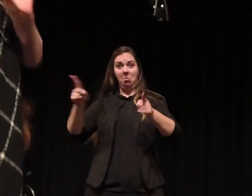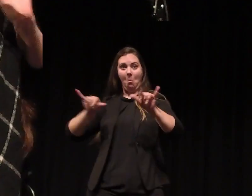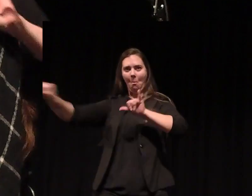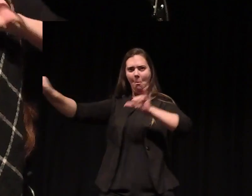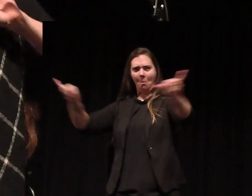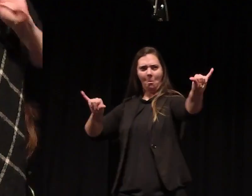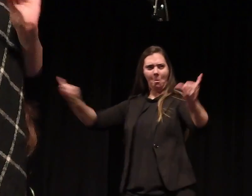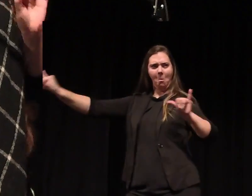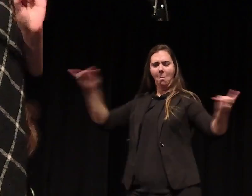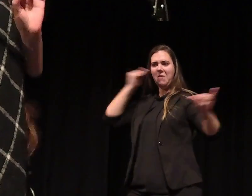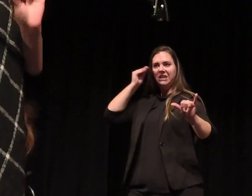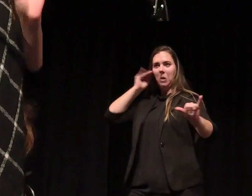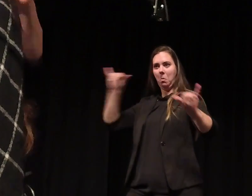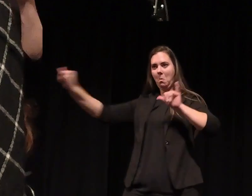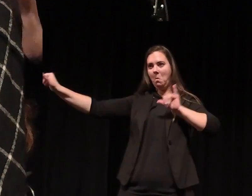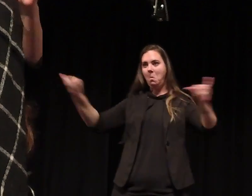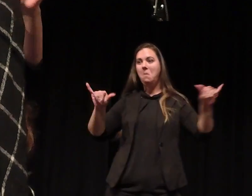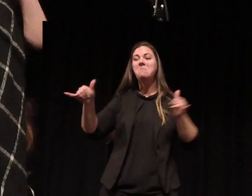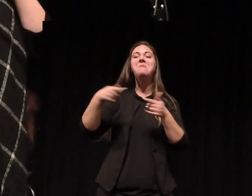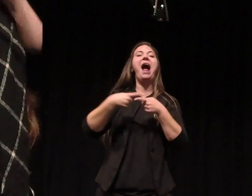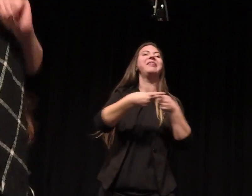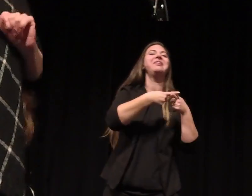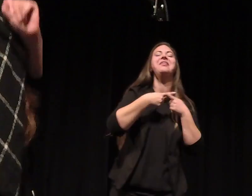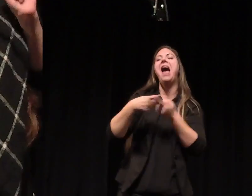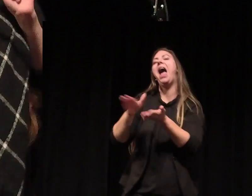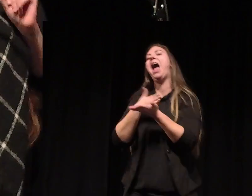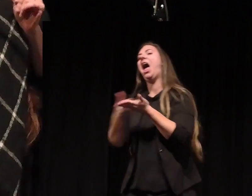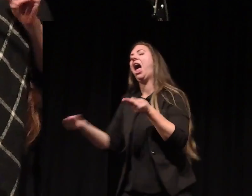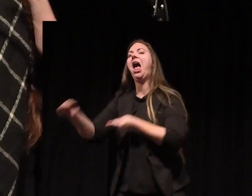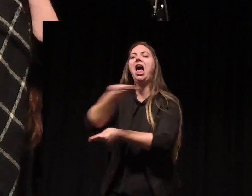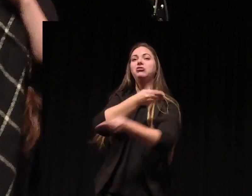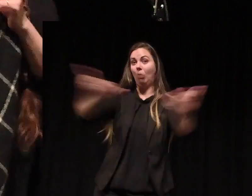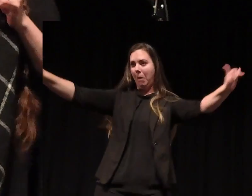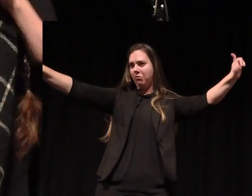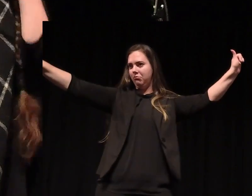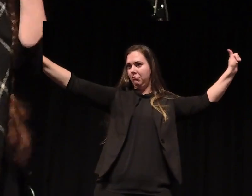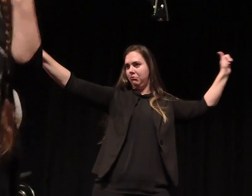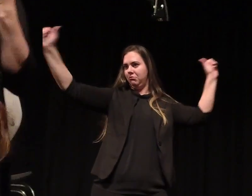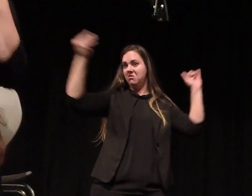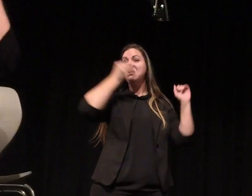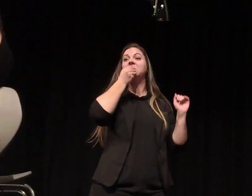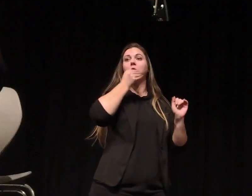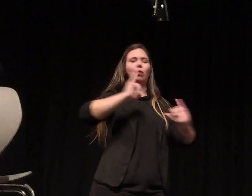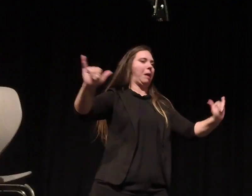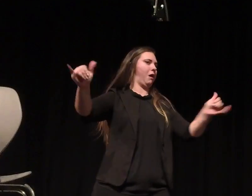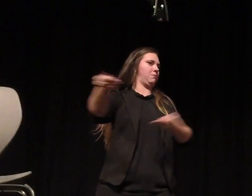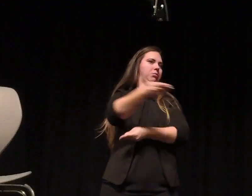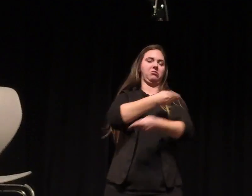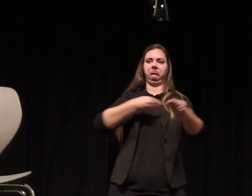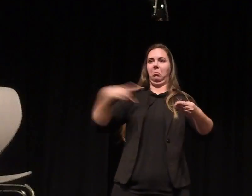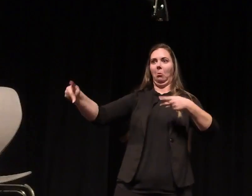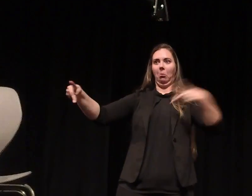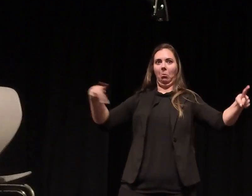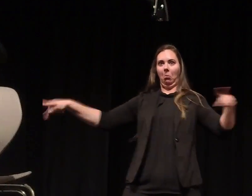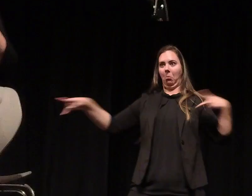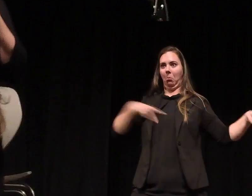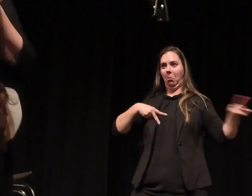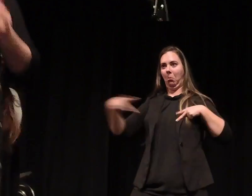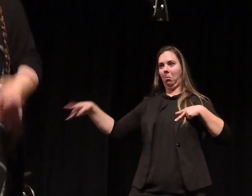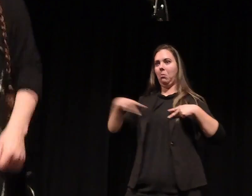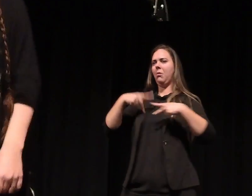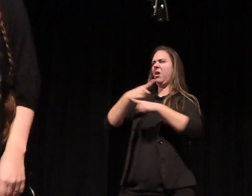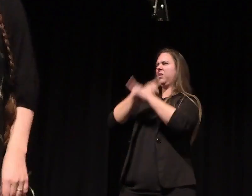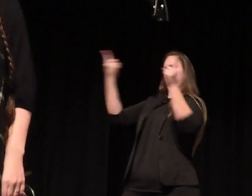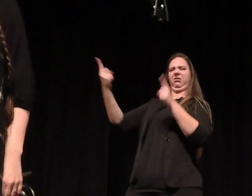ils partageaient jamais leur nourriture. Un jour, un étranger arrive au village.